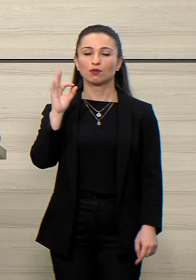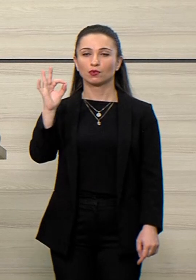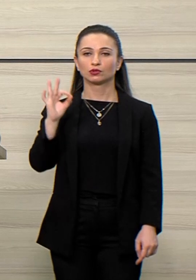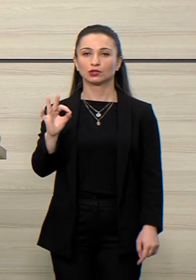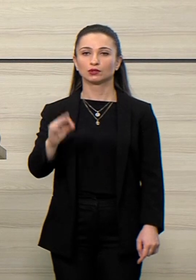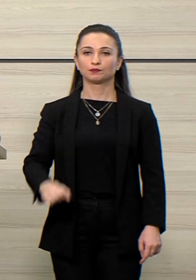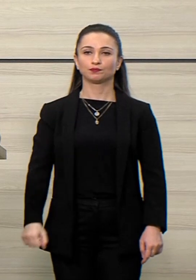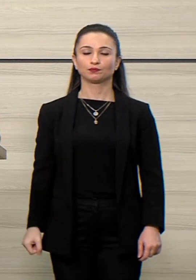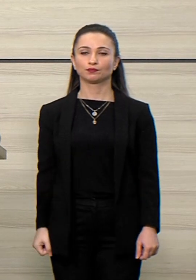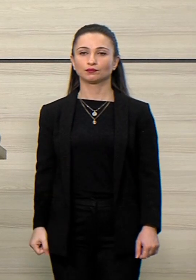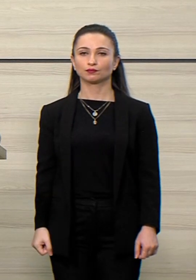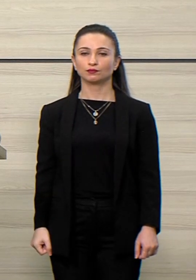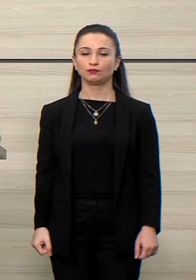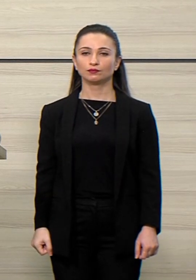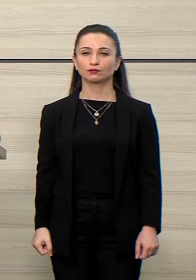0.22%.